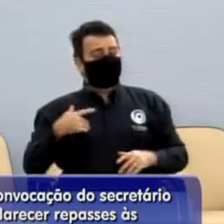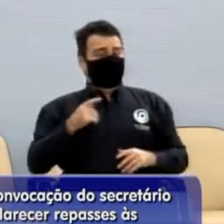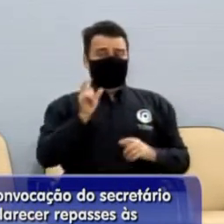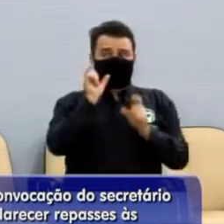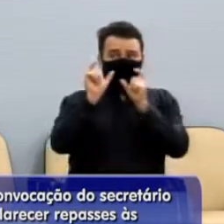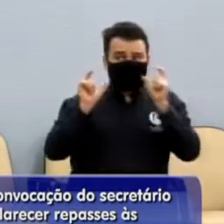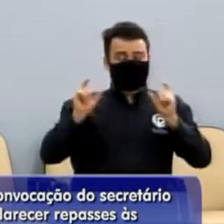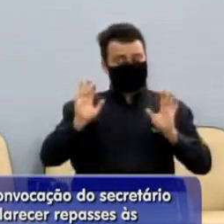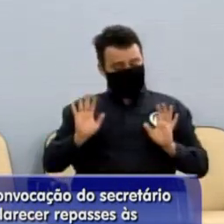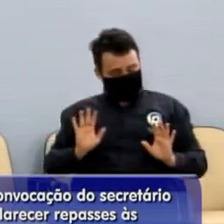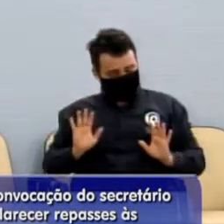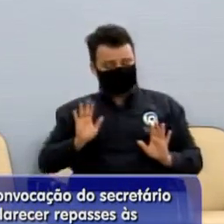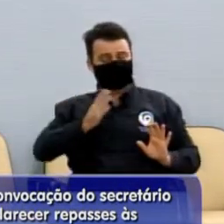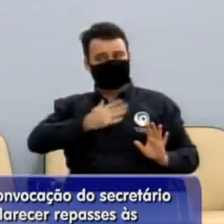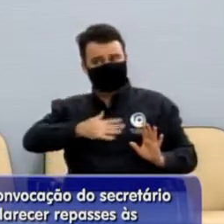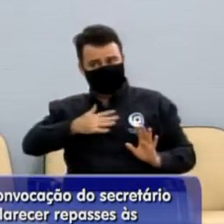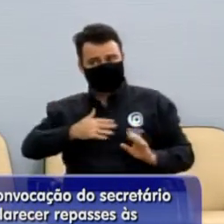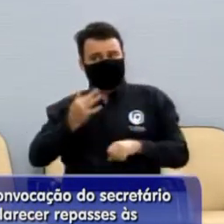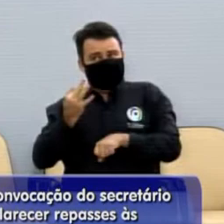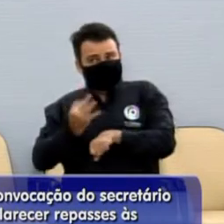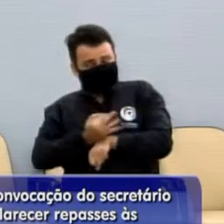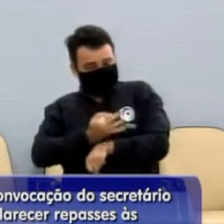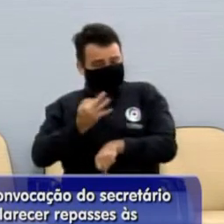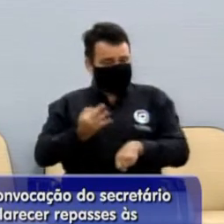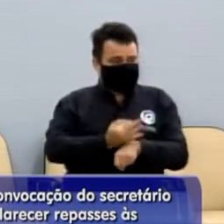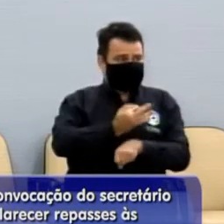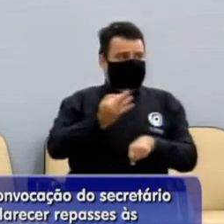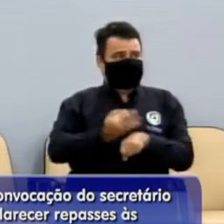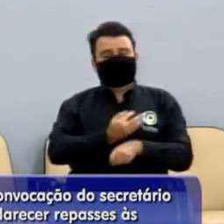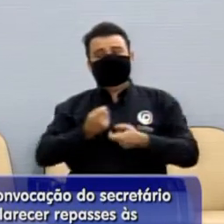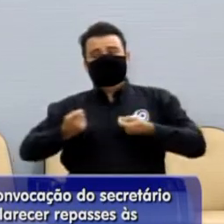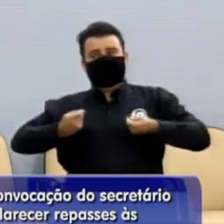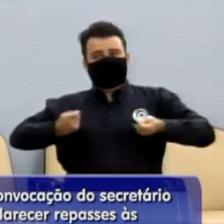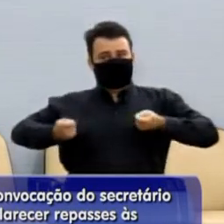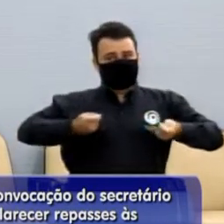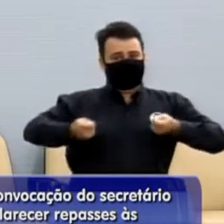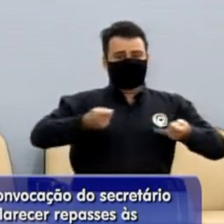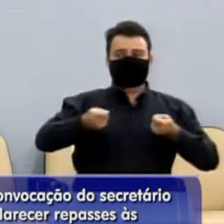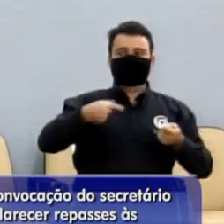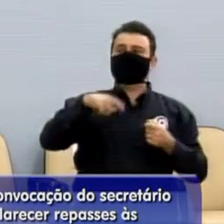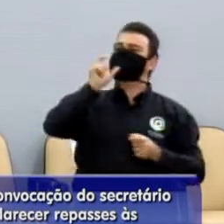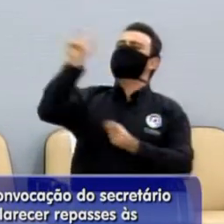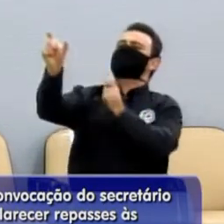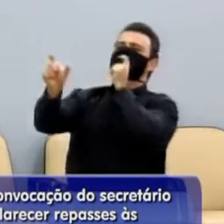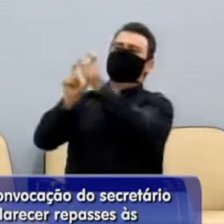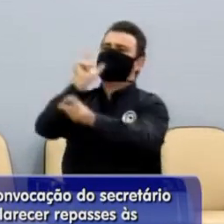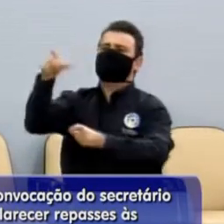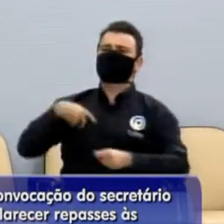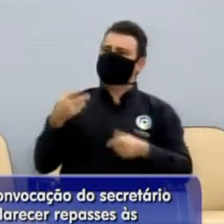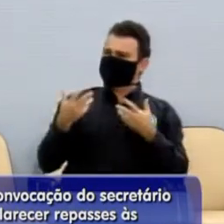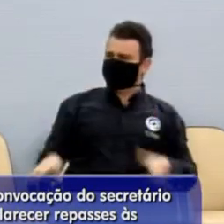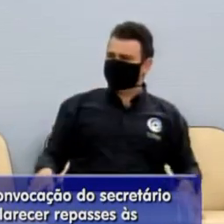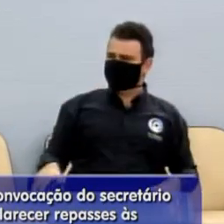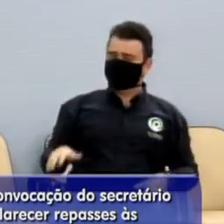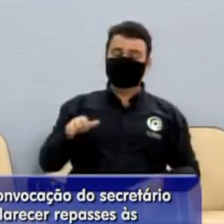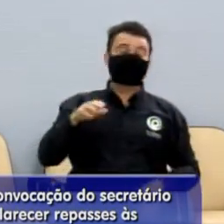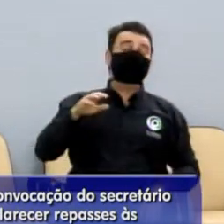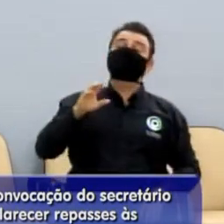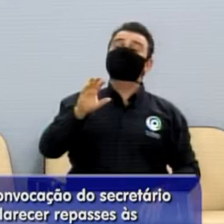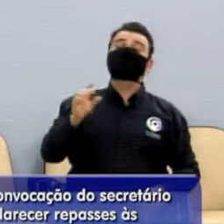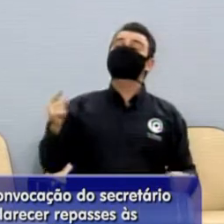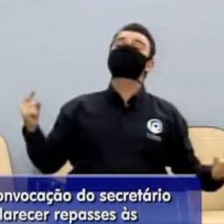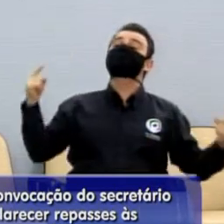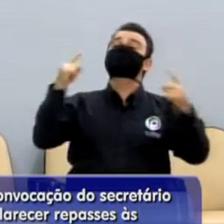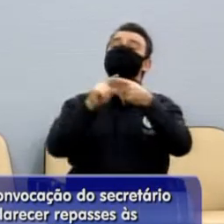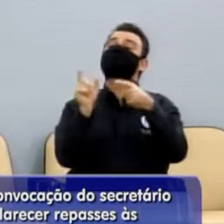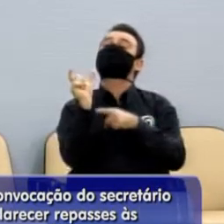adjetivos, para não ficar levantando suspeita contra ninguém, mas eu considero um escândalo